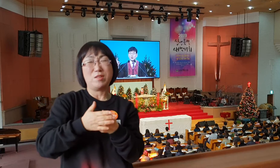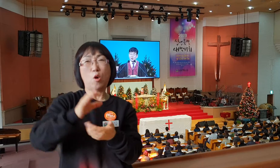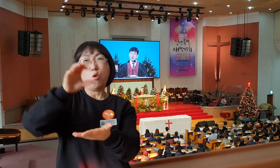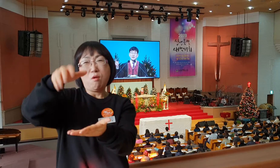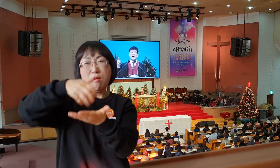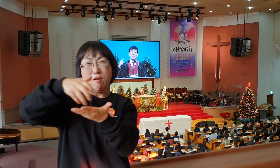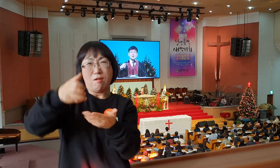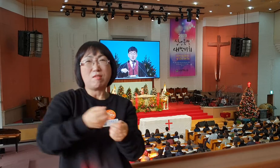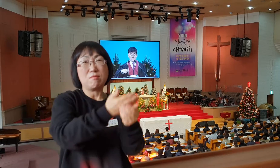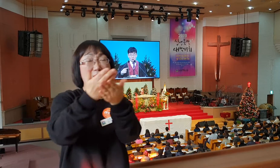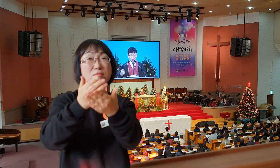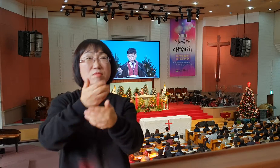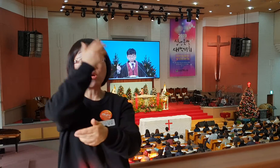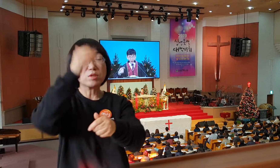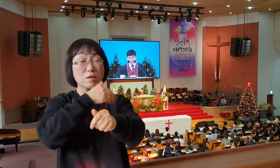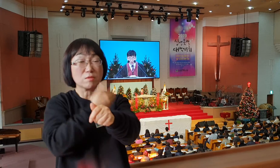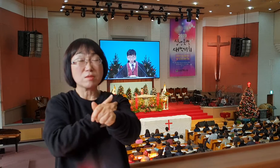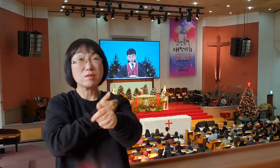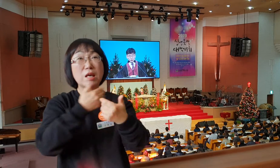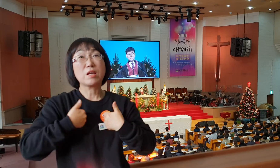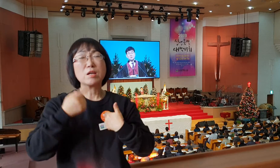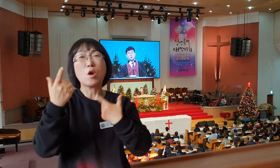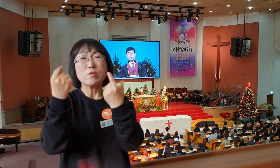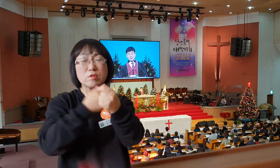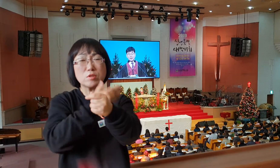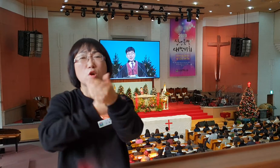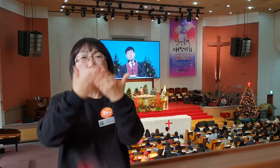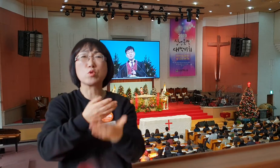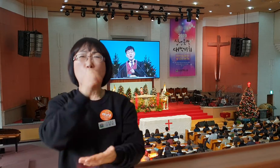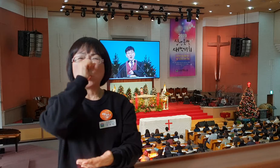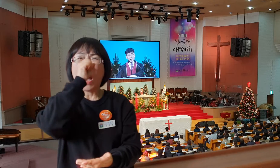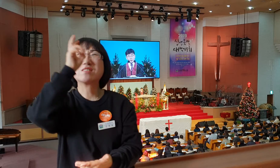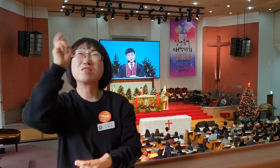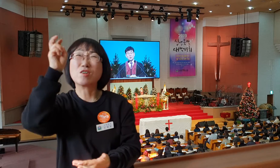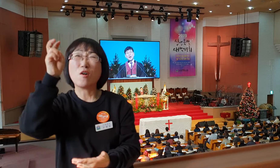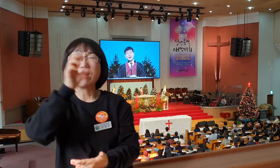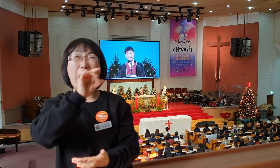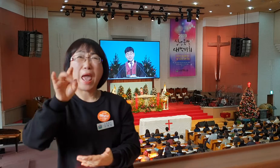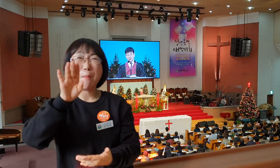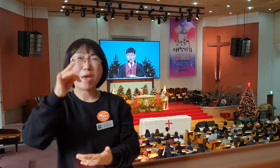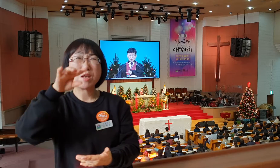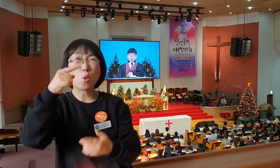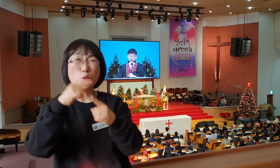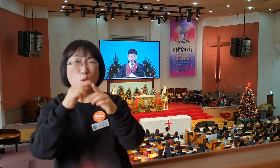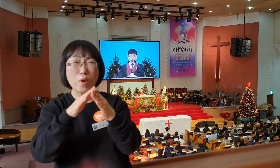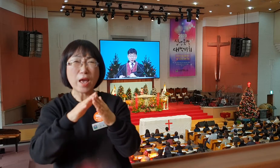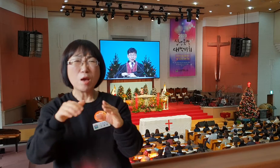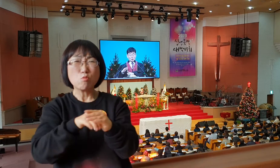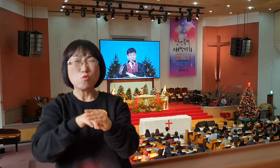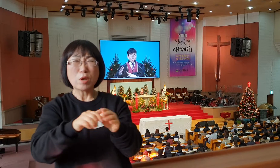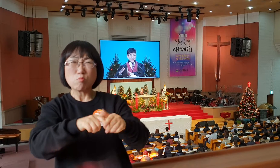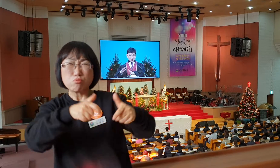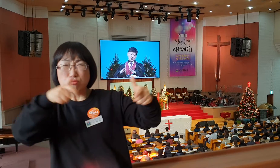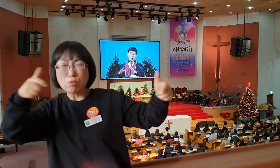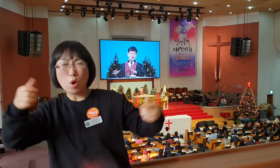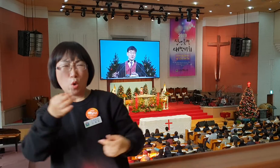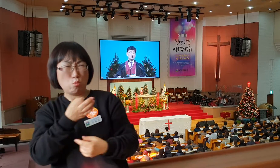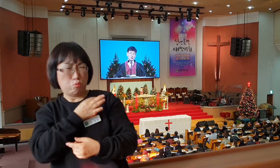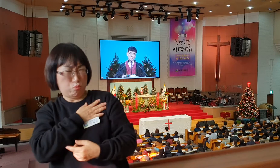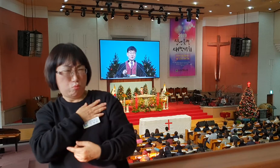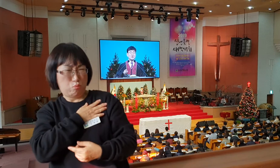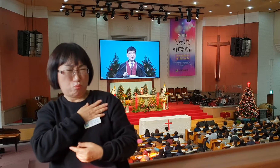성령의 나에게 능력 우리 그런 능력 하셨으면 좋았을 텐데 에베 소교에 이 문화가 용성하고 돈 많고